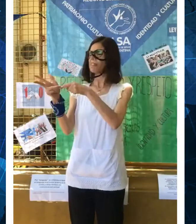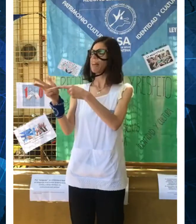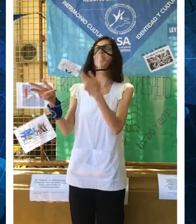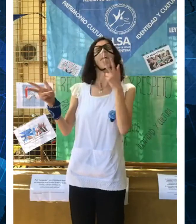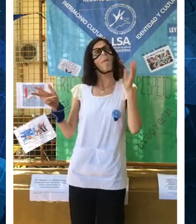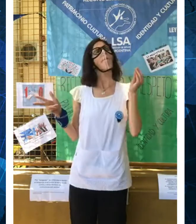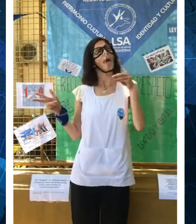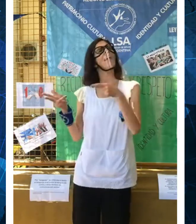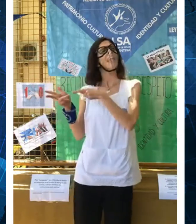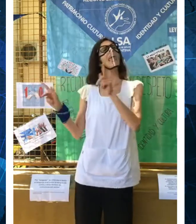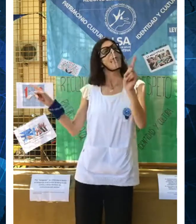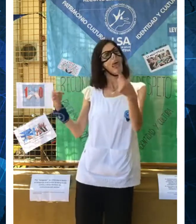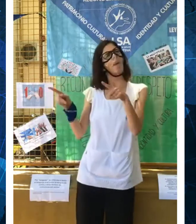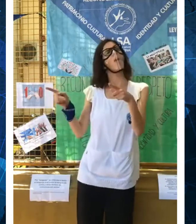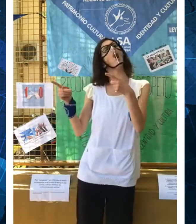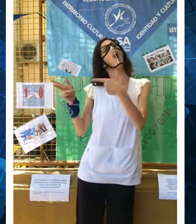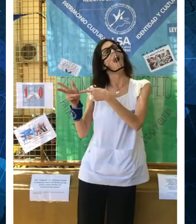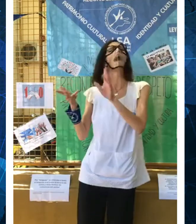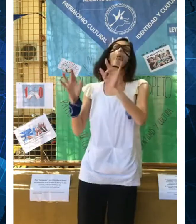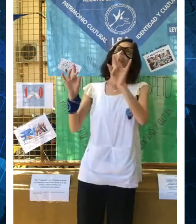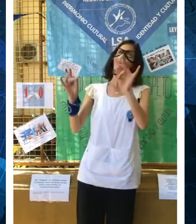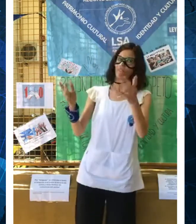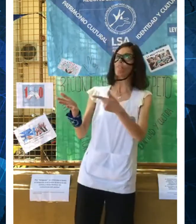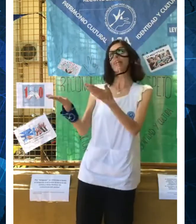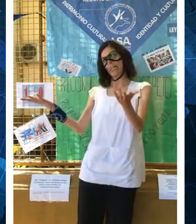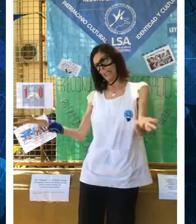La lengua de señas,